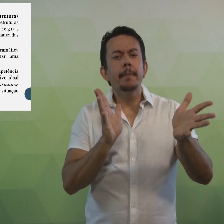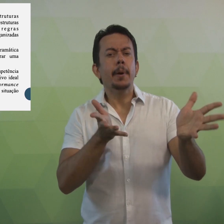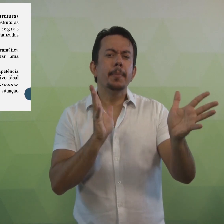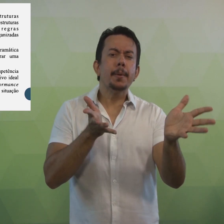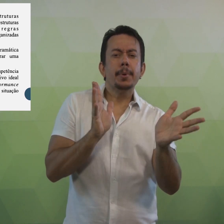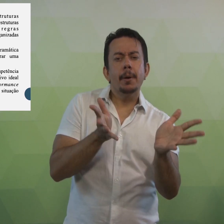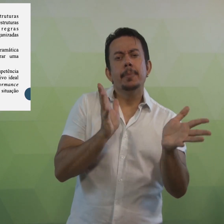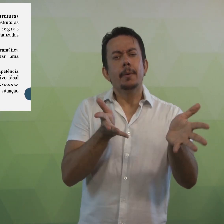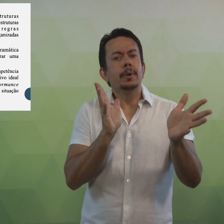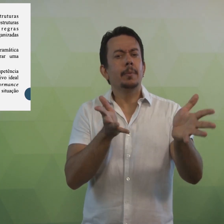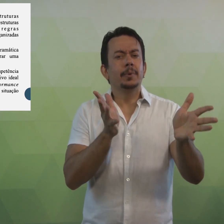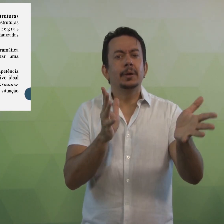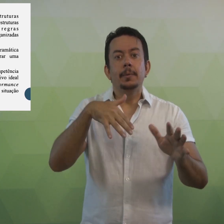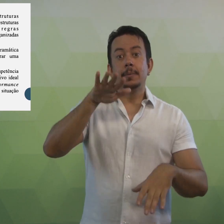uma comunicação efetiva.